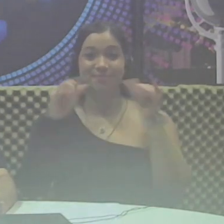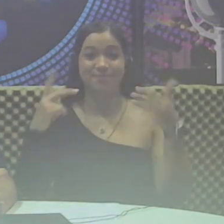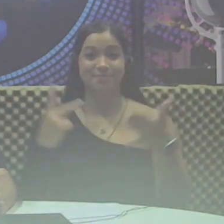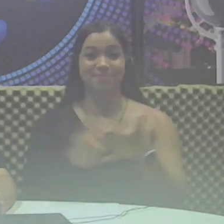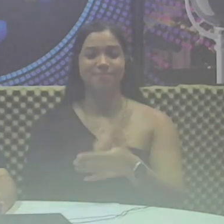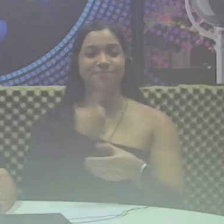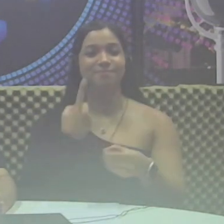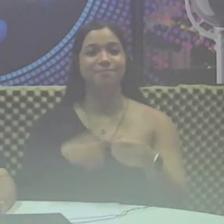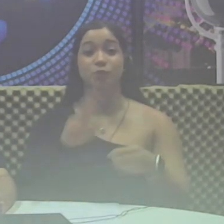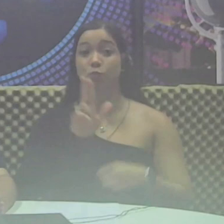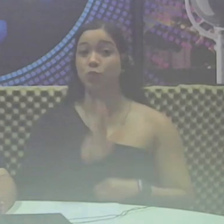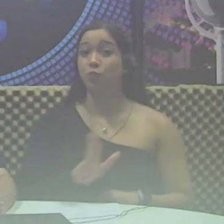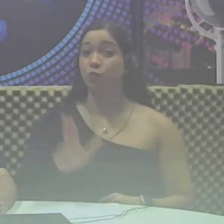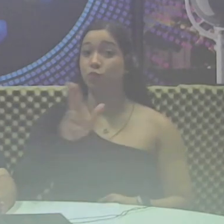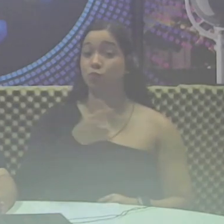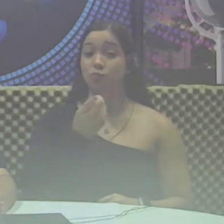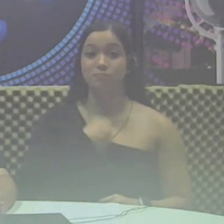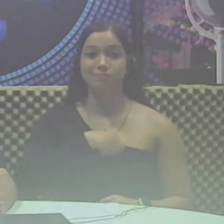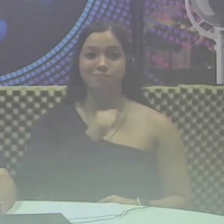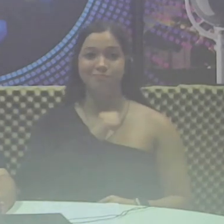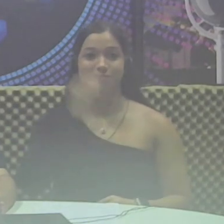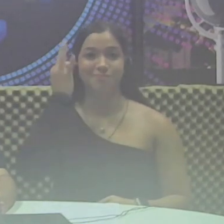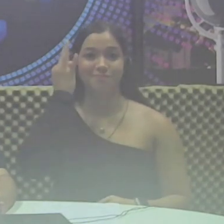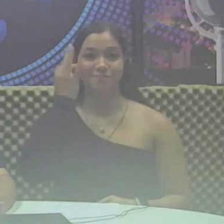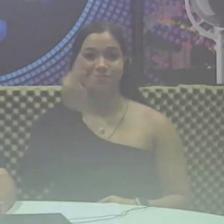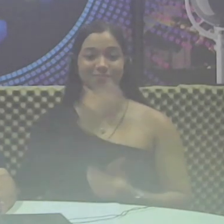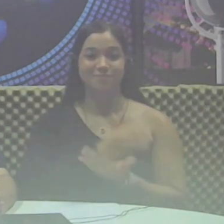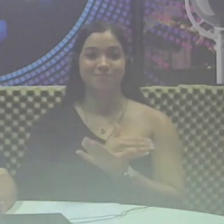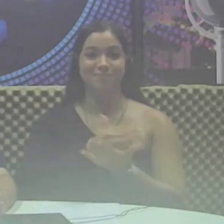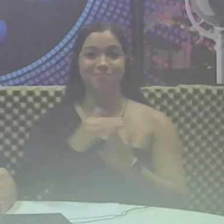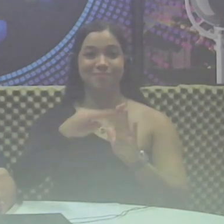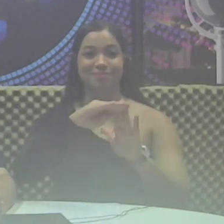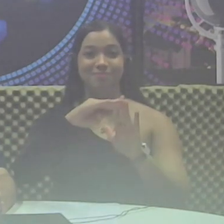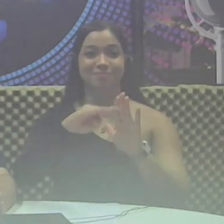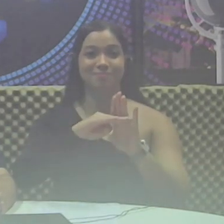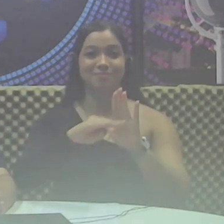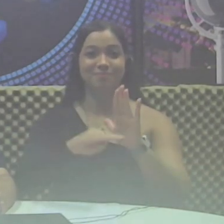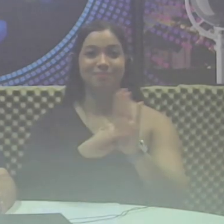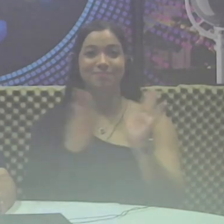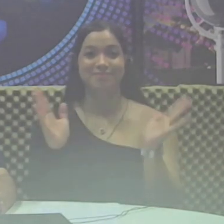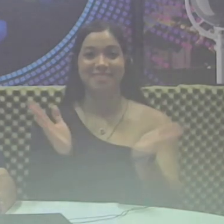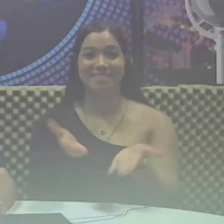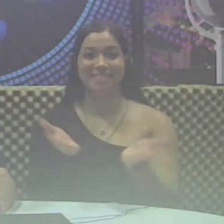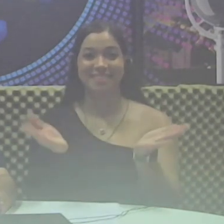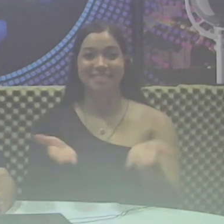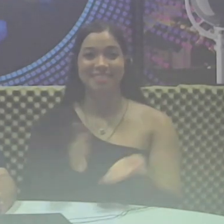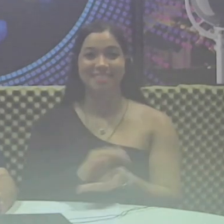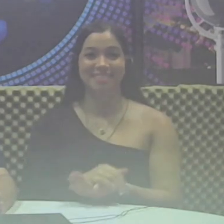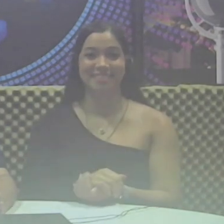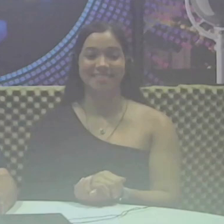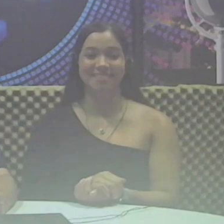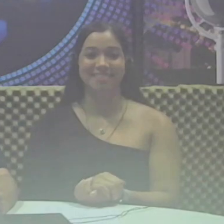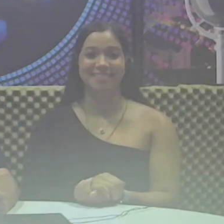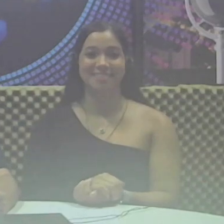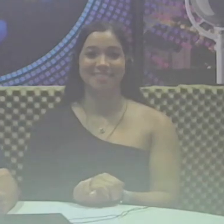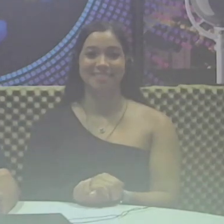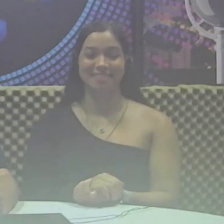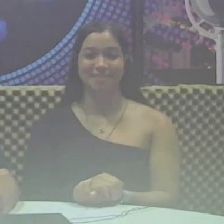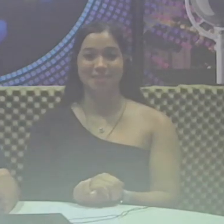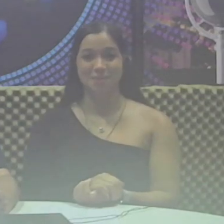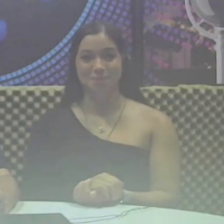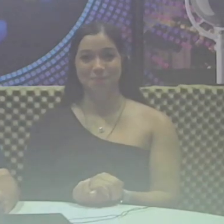fato acontece em Uberlândia. Eu sou o Fernando Cassi e começamos com os destaques da edição de hoje.